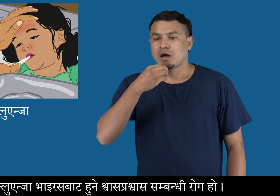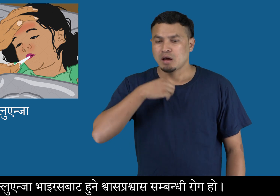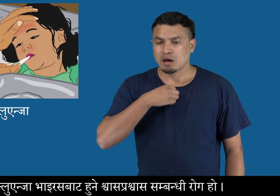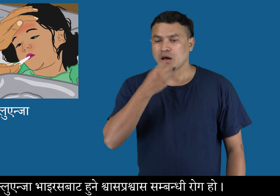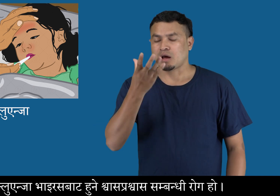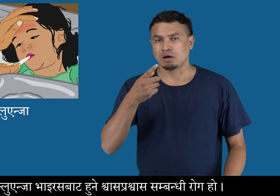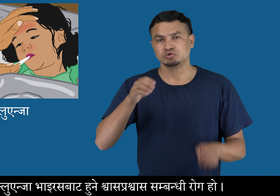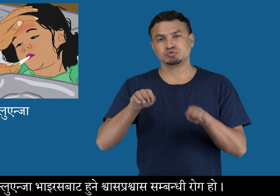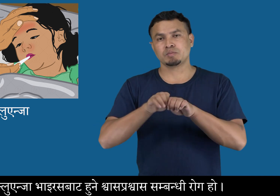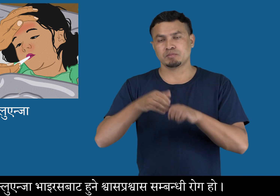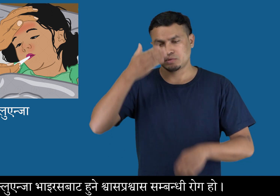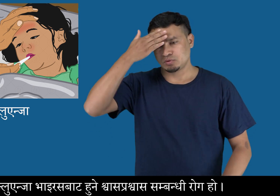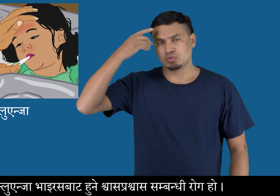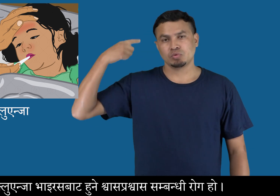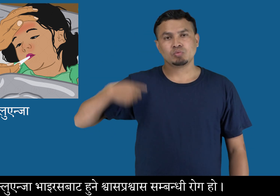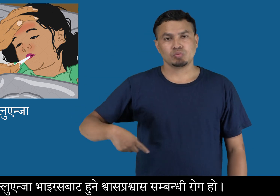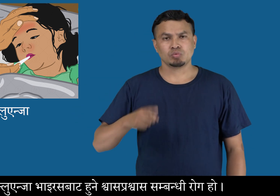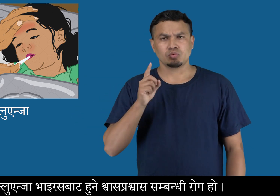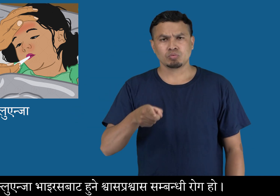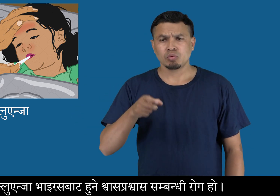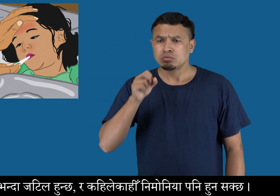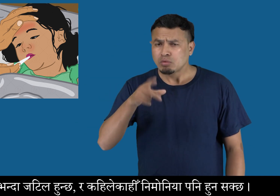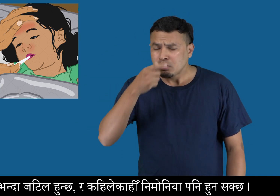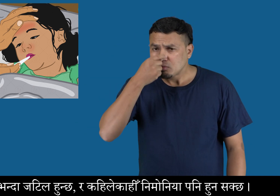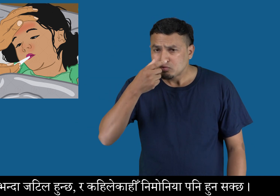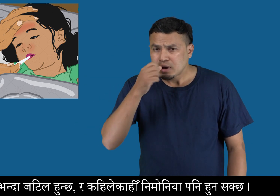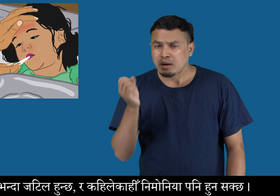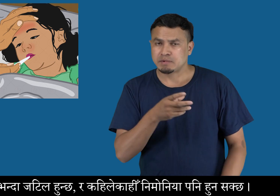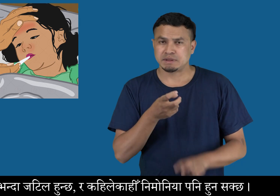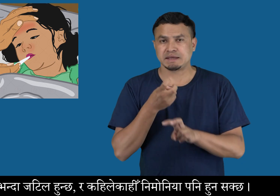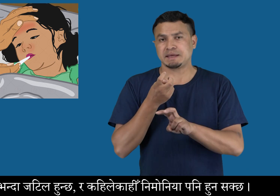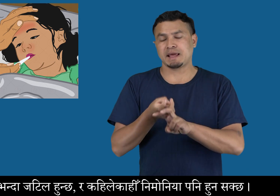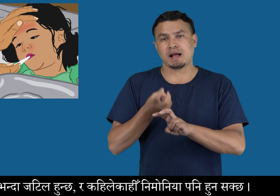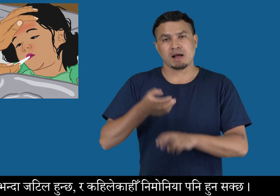तर यो रुघाभन्दा जटिल हुन्छ र कहिलेकाहीँ निमोनिया पनि हुन सक्छ।